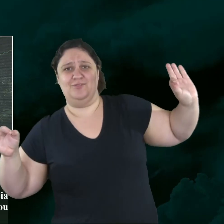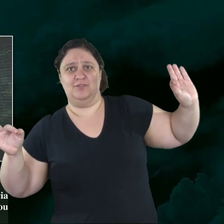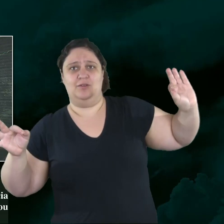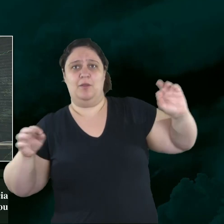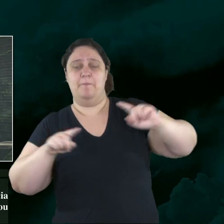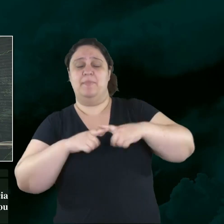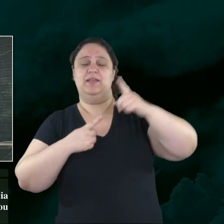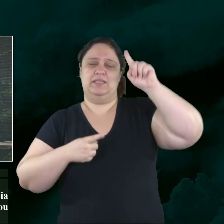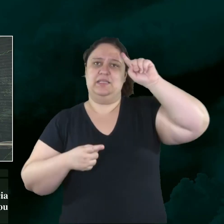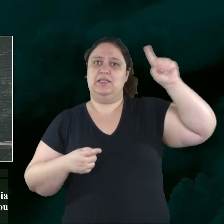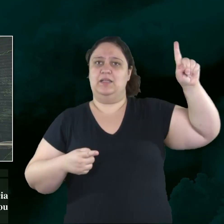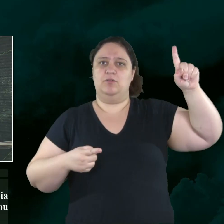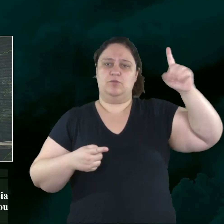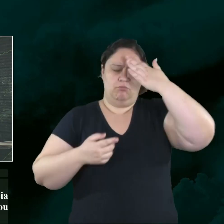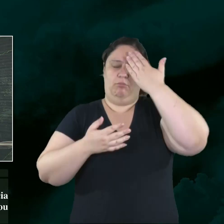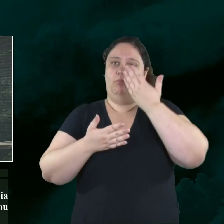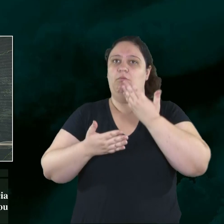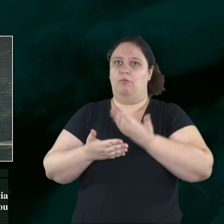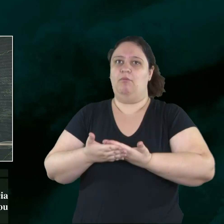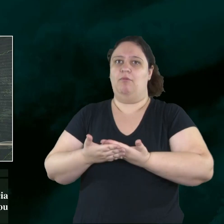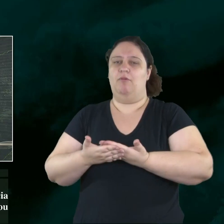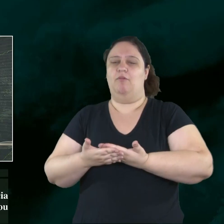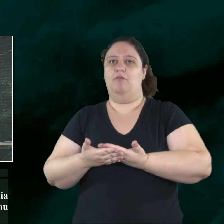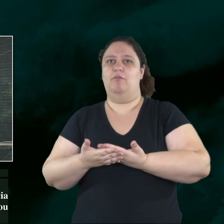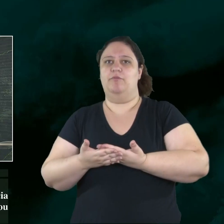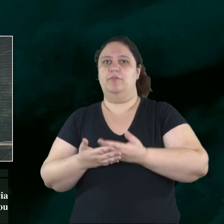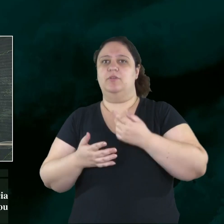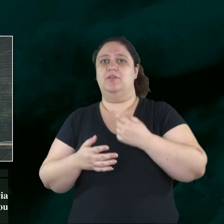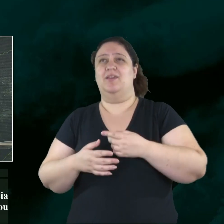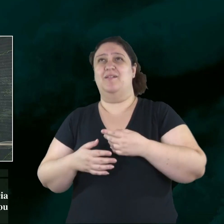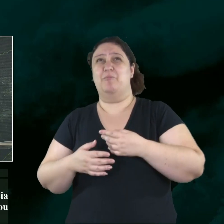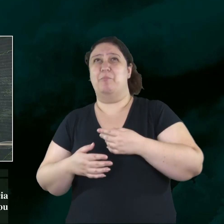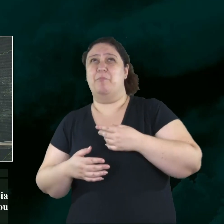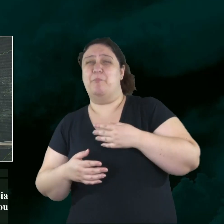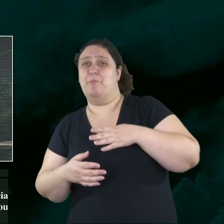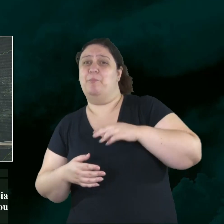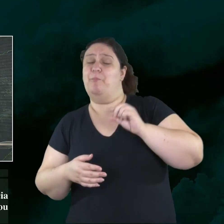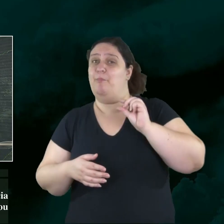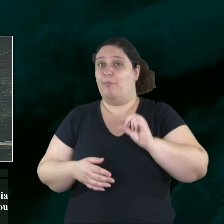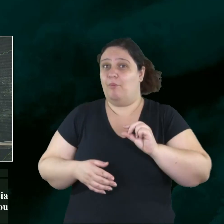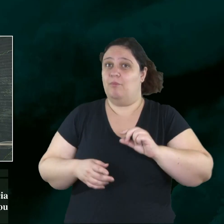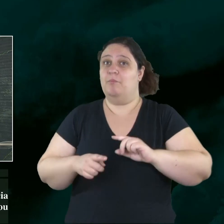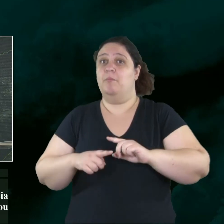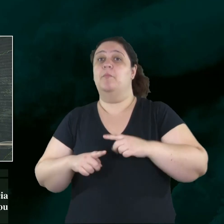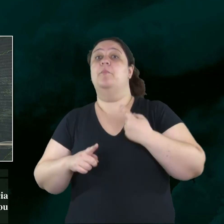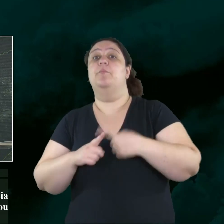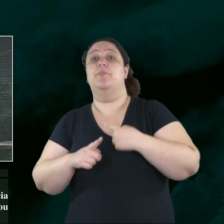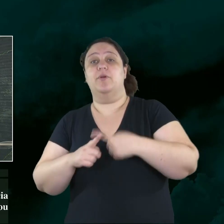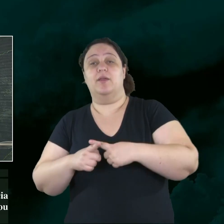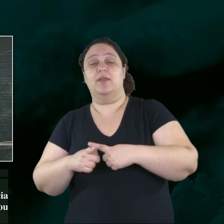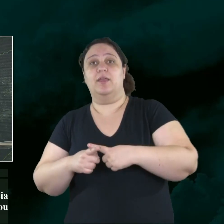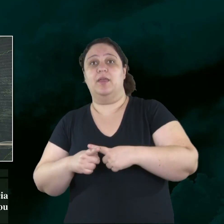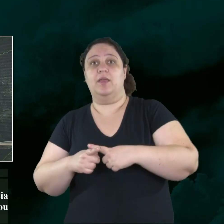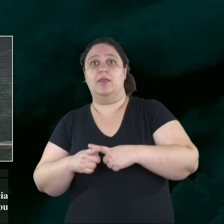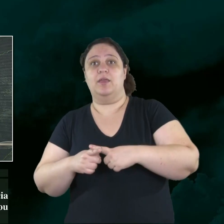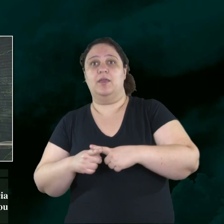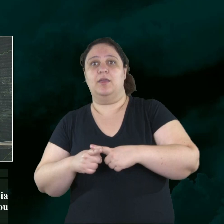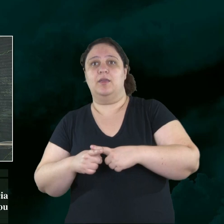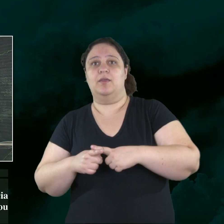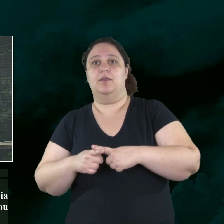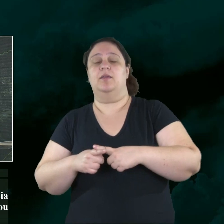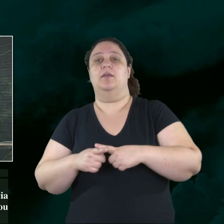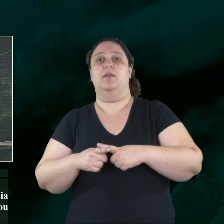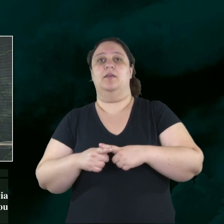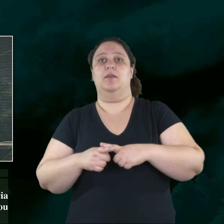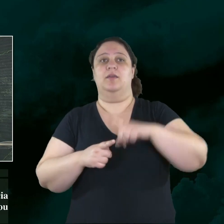confia em, ainda que tenuemente, o efeito da lei de Deus, da natureza de Deus, quando criou o